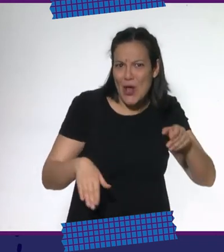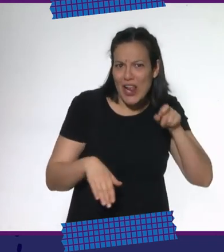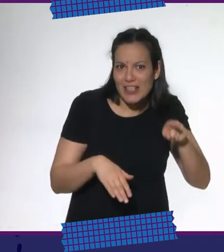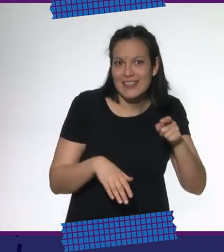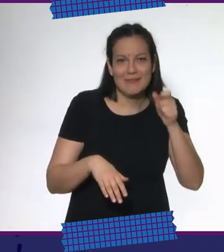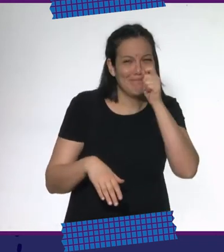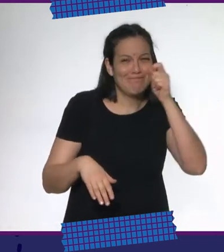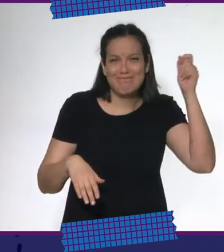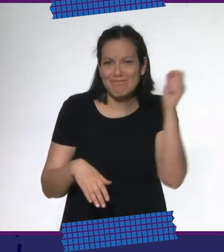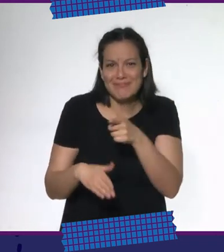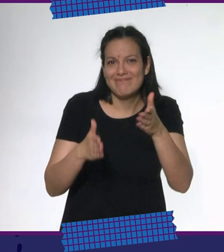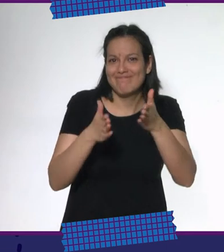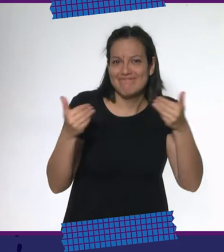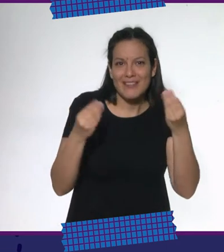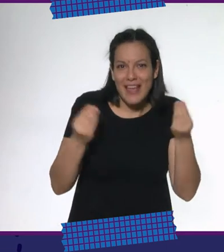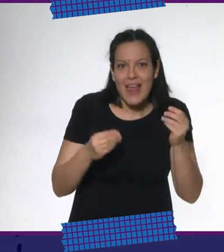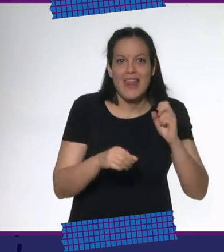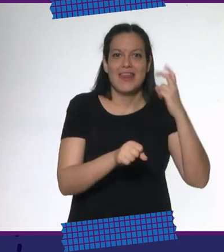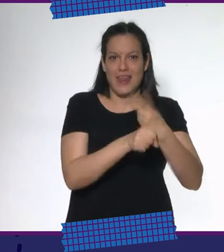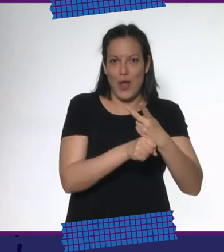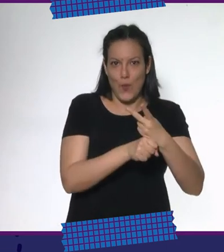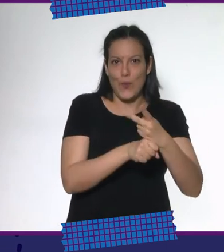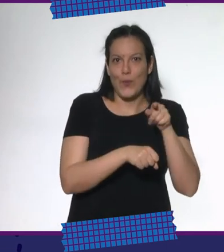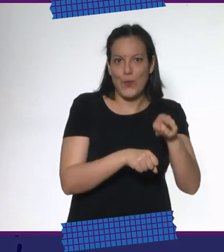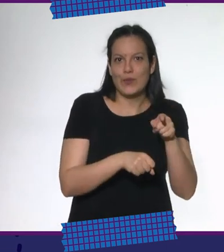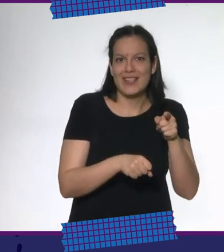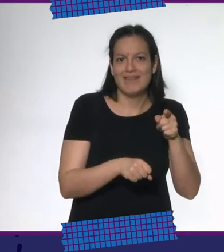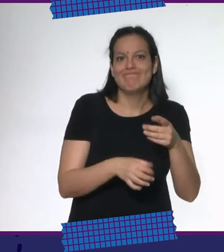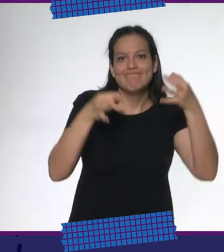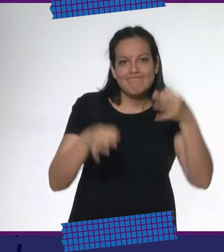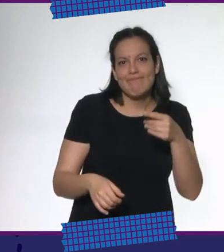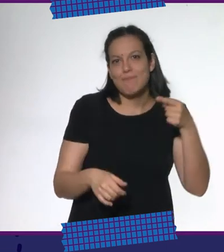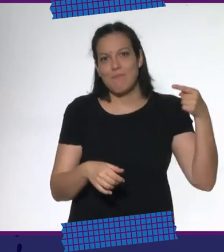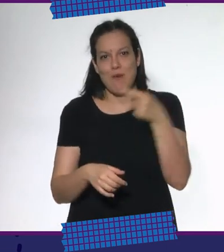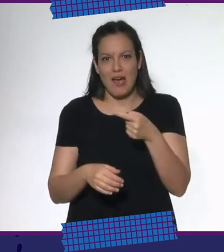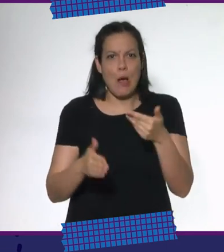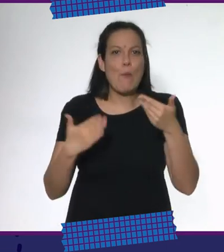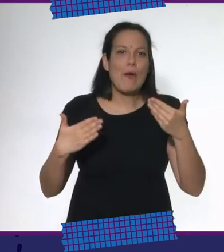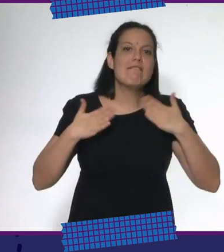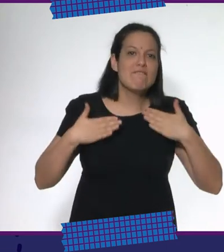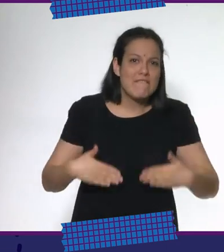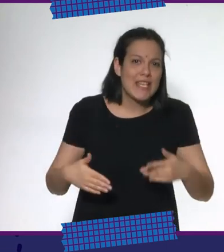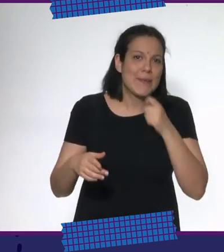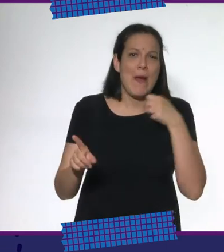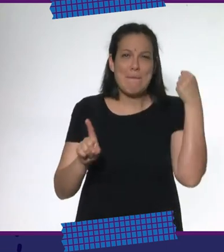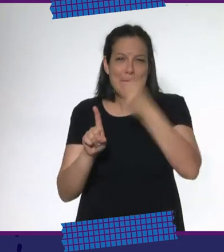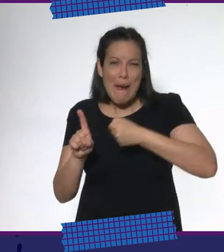Rápidamente llega la segunda etapa, la de la agresión propiamente dicha. Puede ser física o